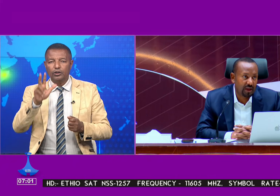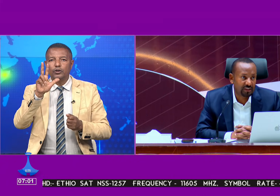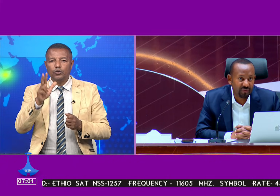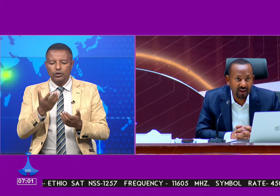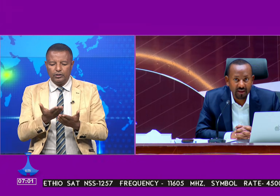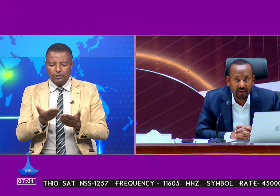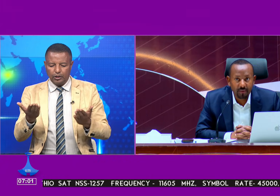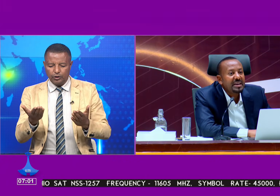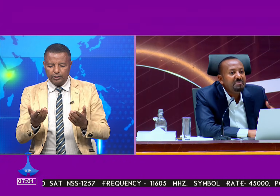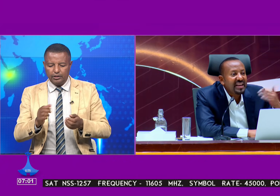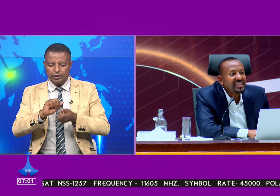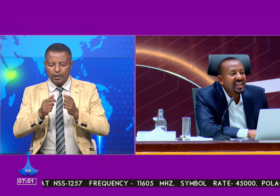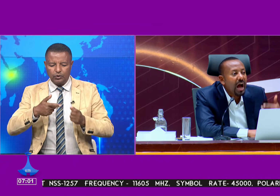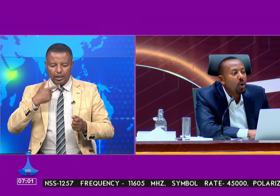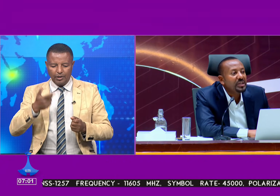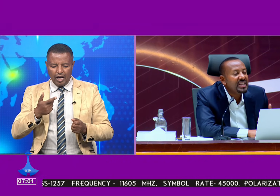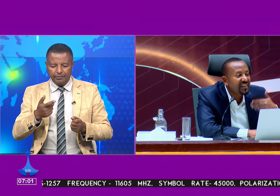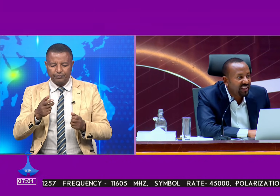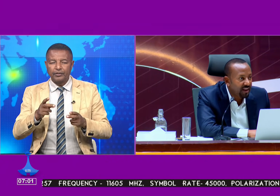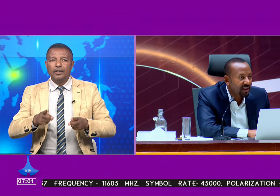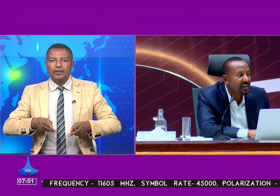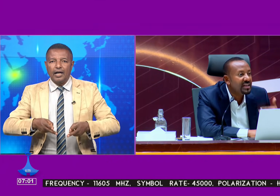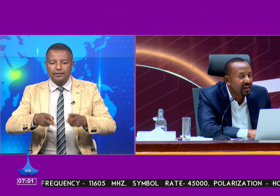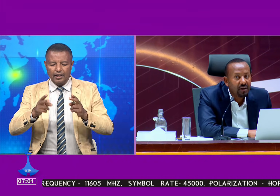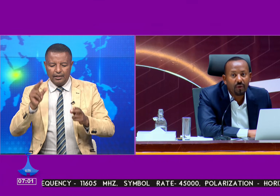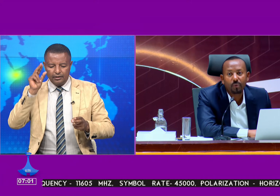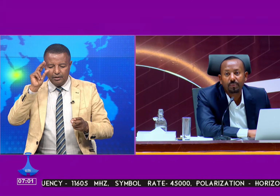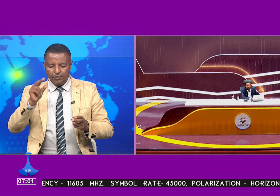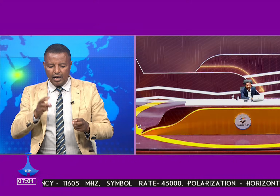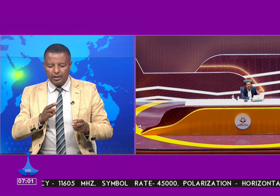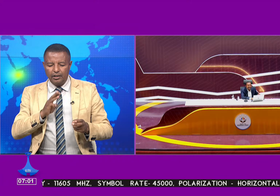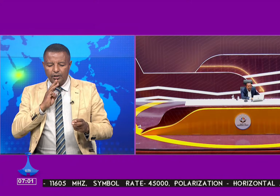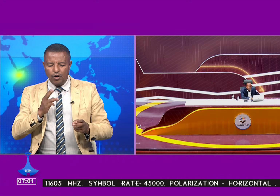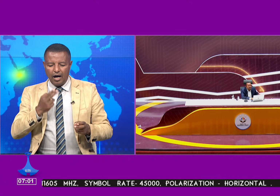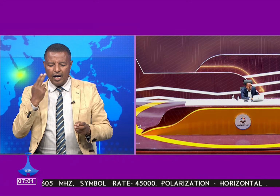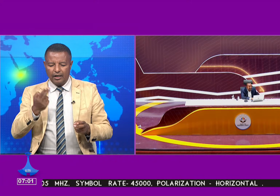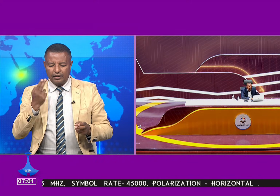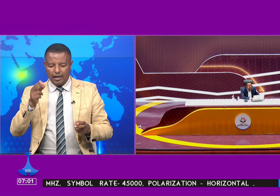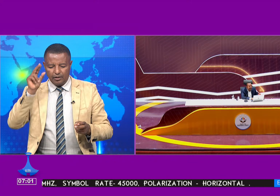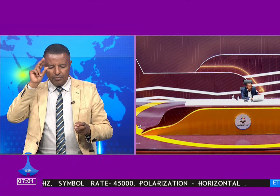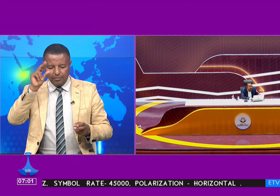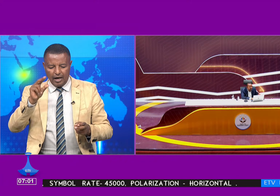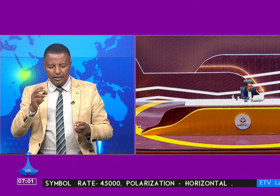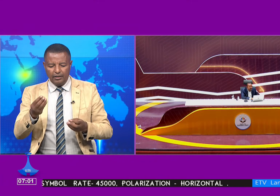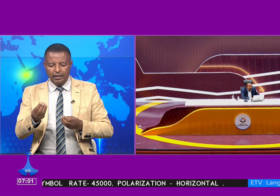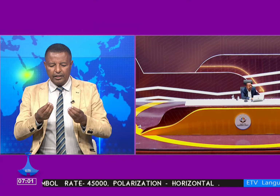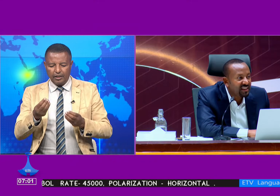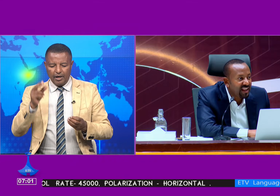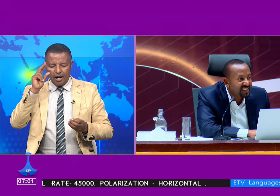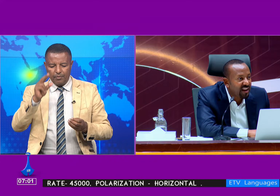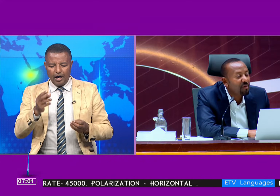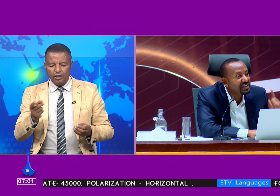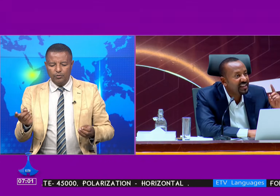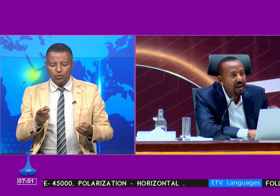ሲሆን ሶስት ነገሮችን ይለውጣል ብለዋል። የአስተዳደር ባህል፣ የውሃ አጠቃቀም ባህል፣